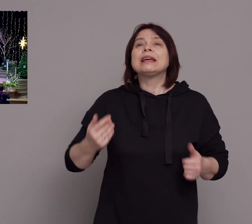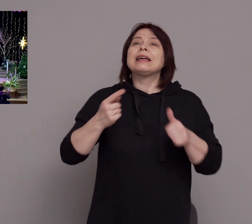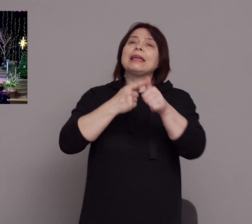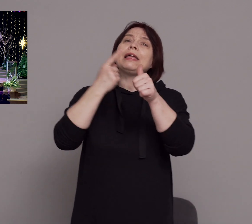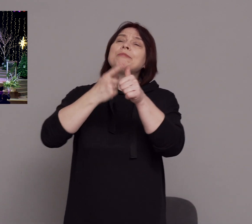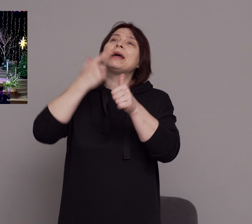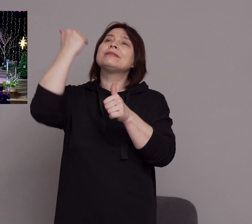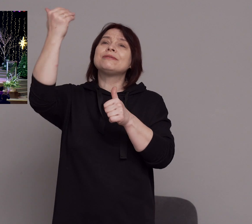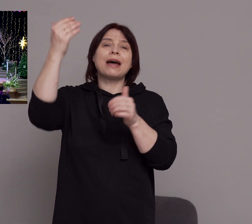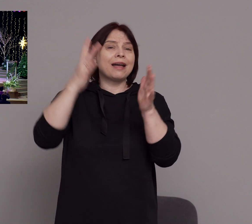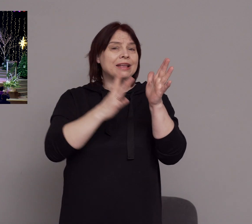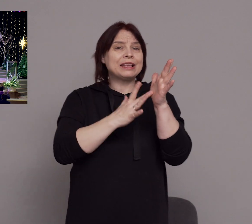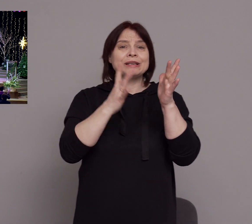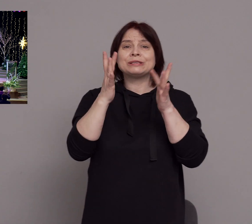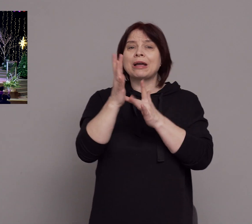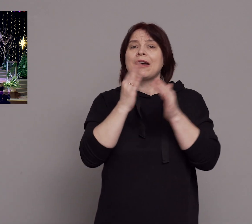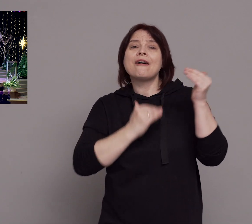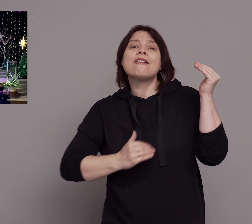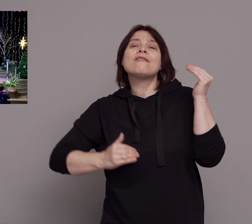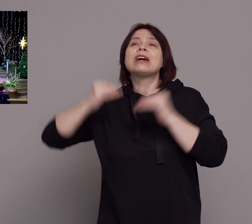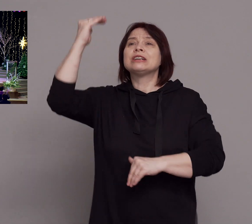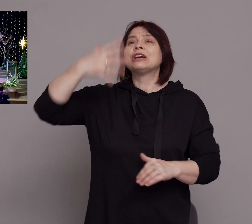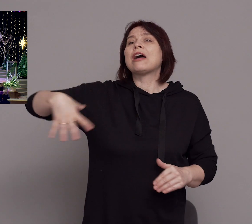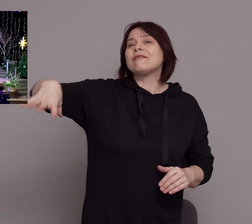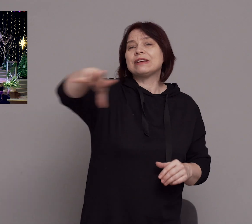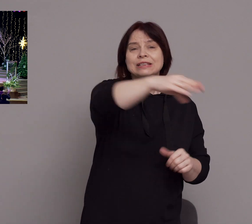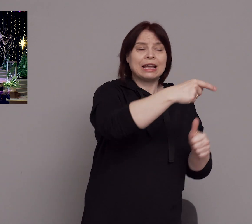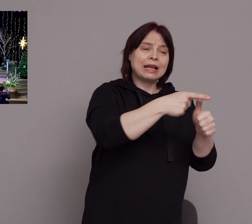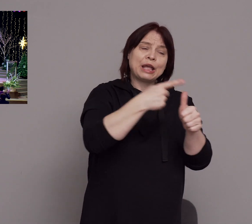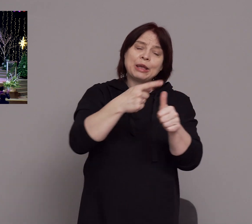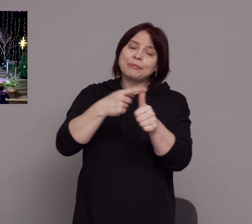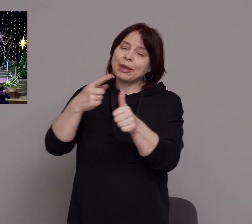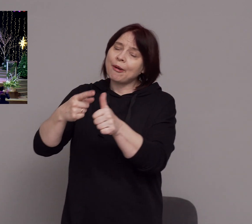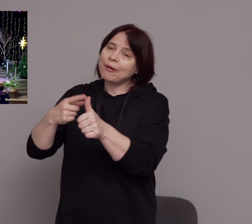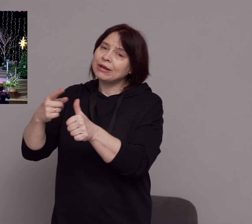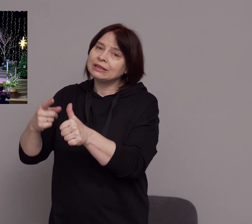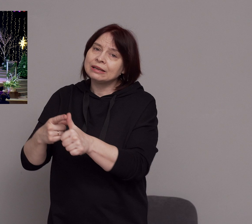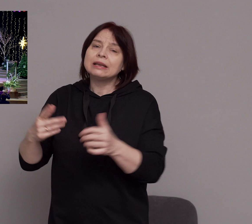Имя твое, Иисус, выше всех имен.